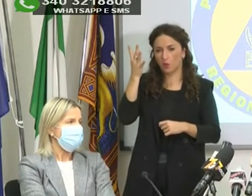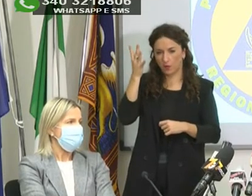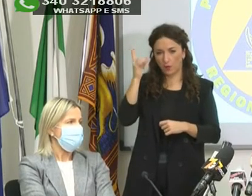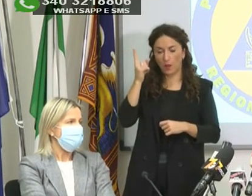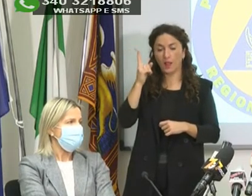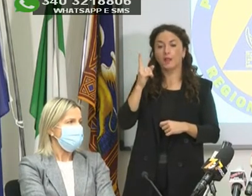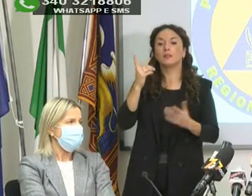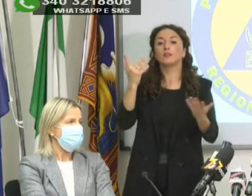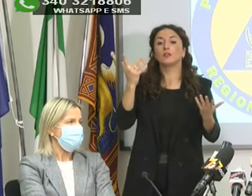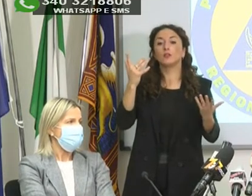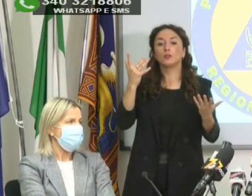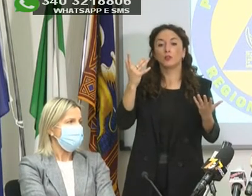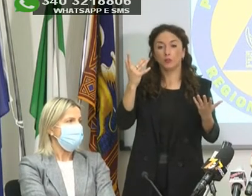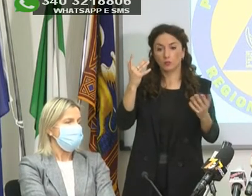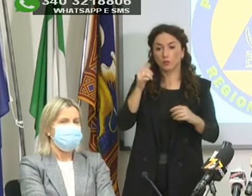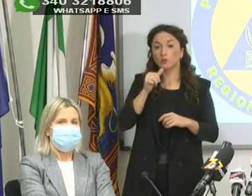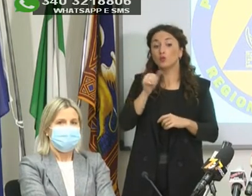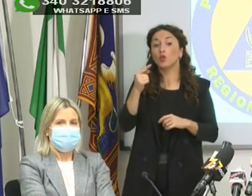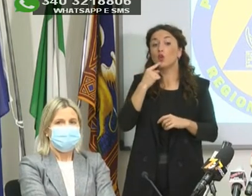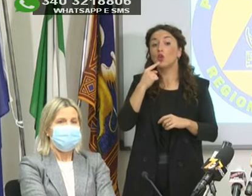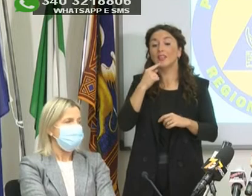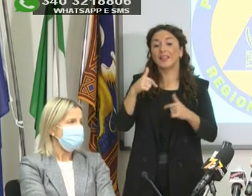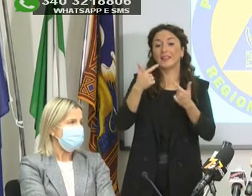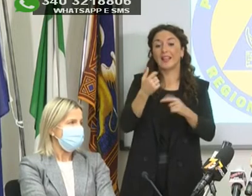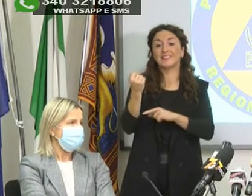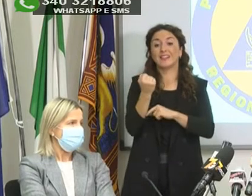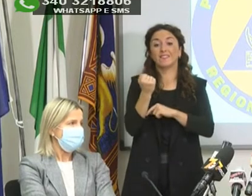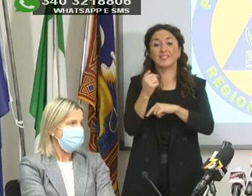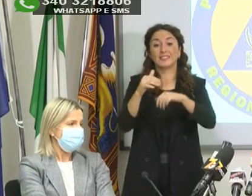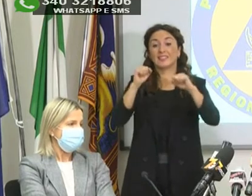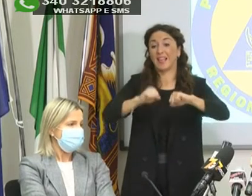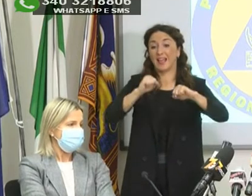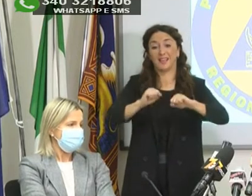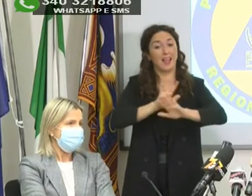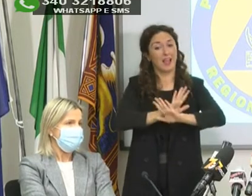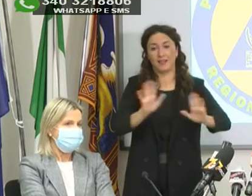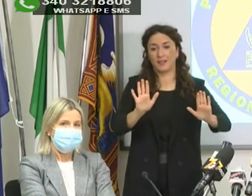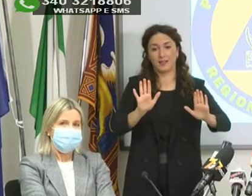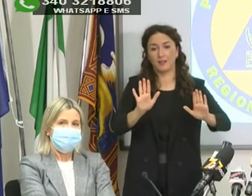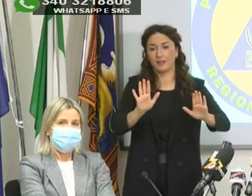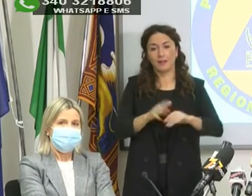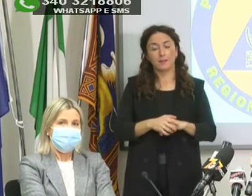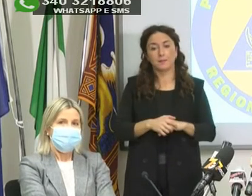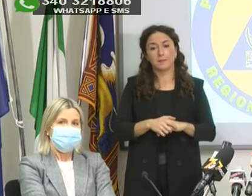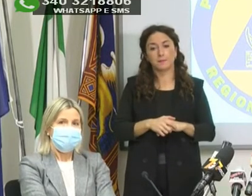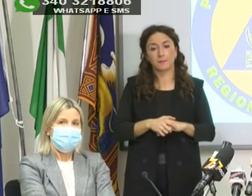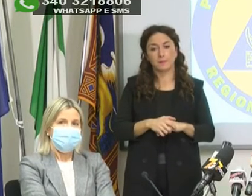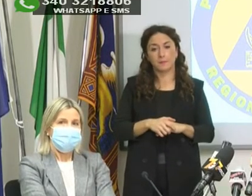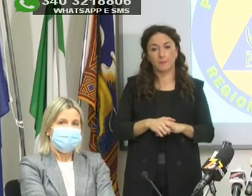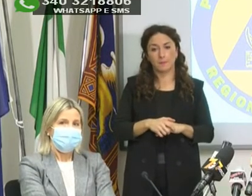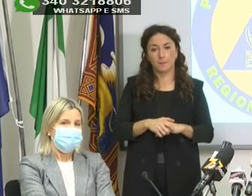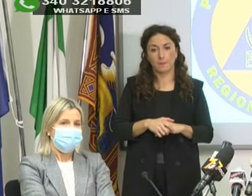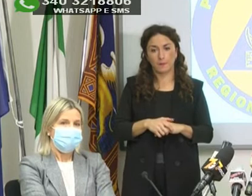nel DPCM, solo coloro che erogano servizi sanitari. Punto. Quindi tutto quello che è, diciamo,